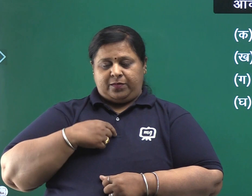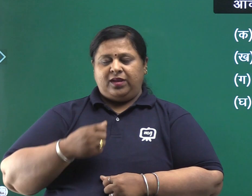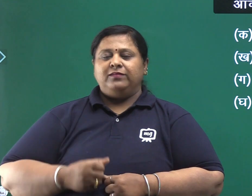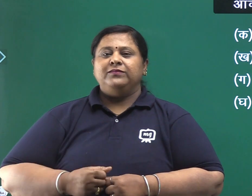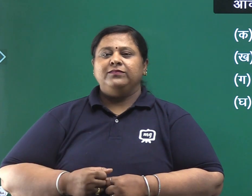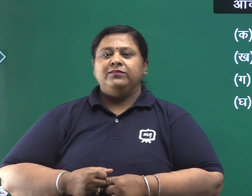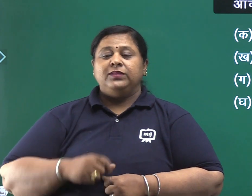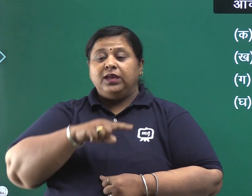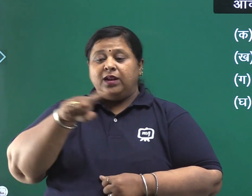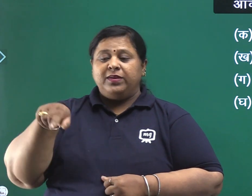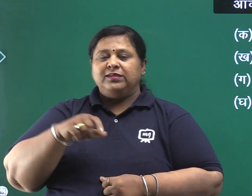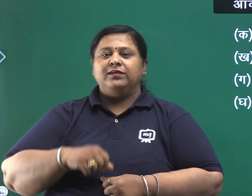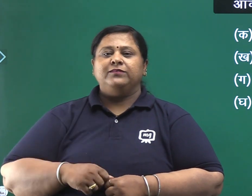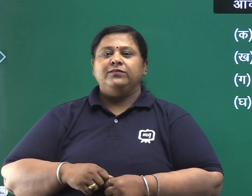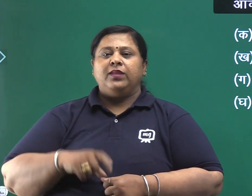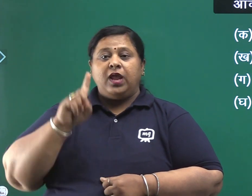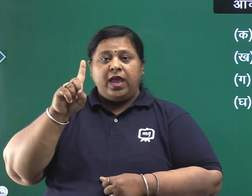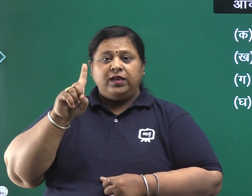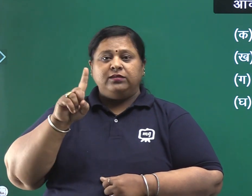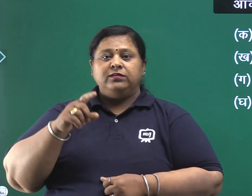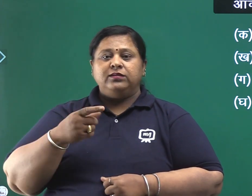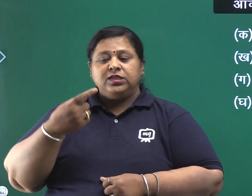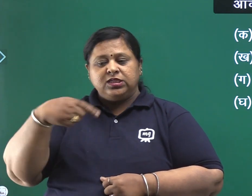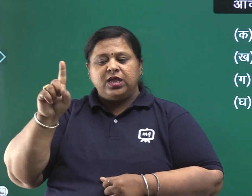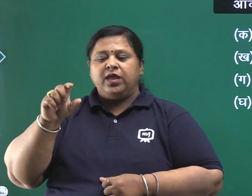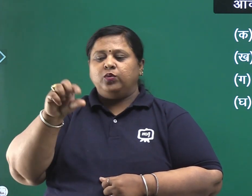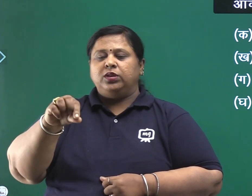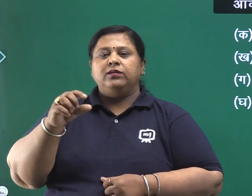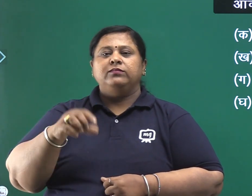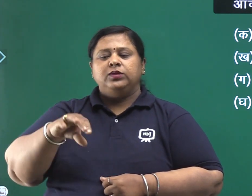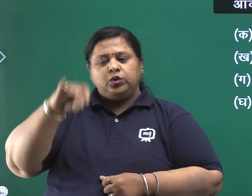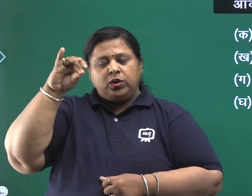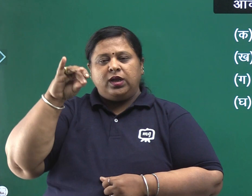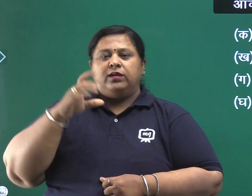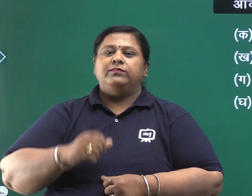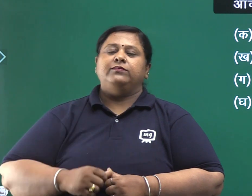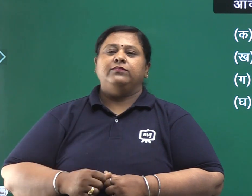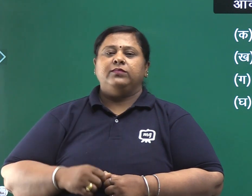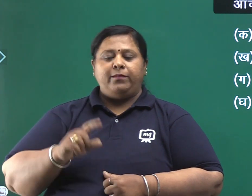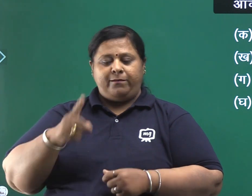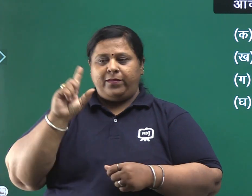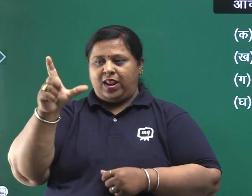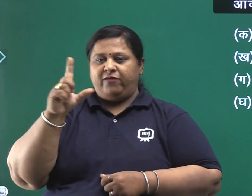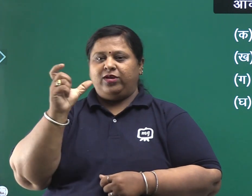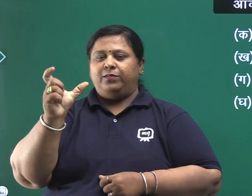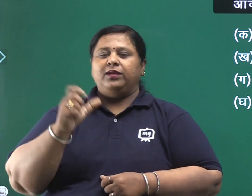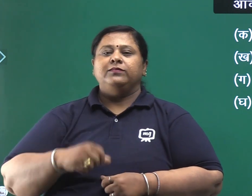हमको इनमें से एक सही उत्तर चुनना है। पहला विकल्प